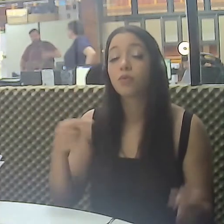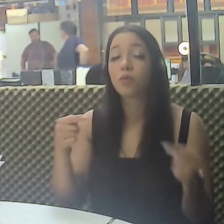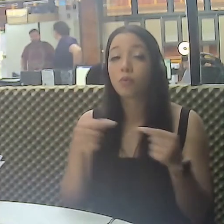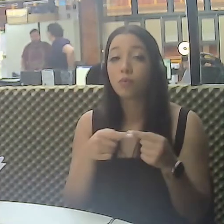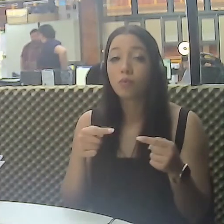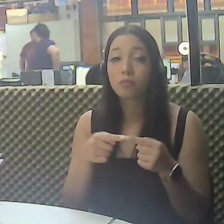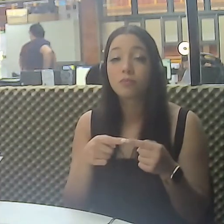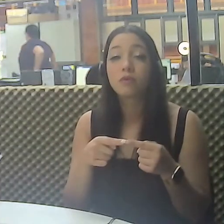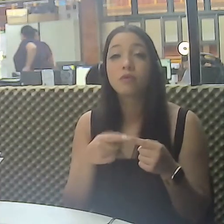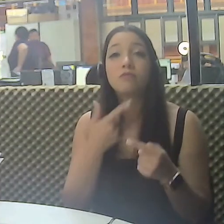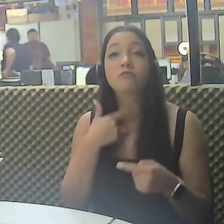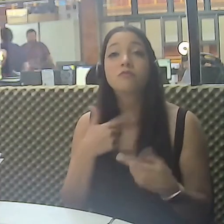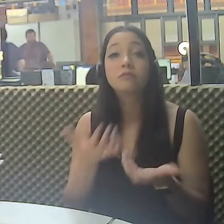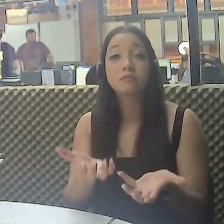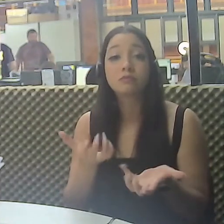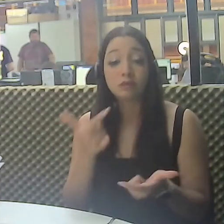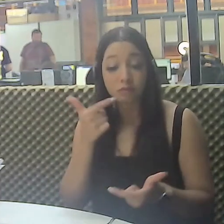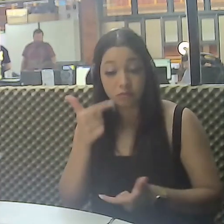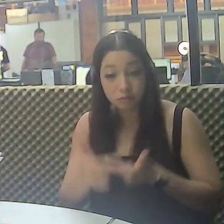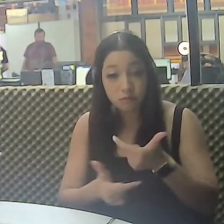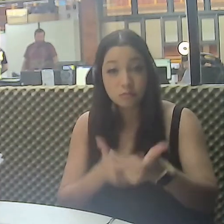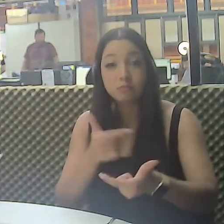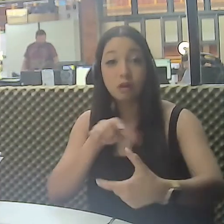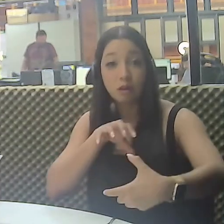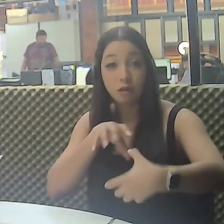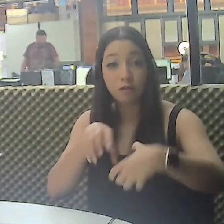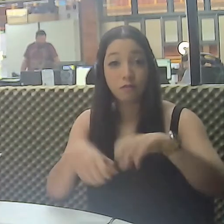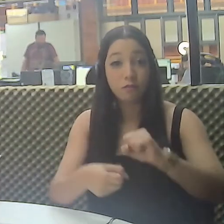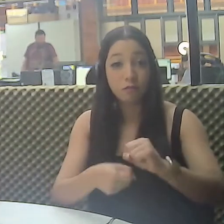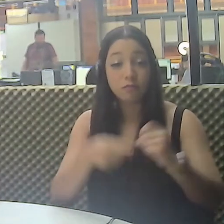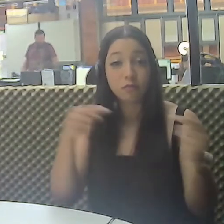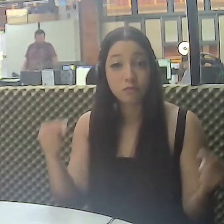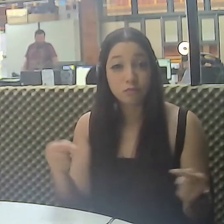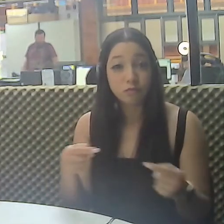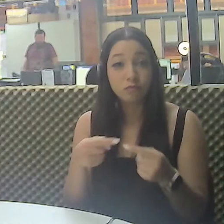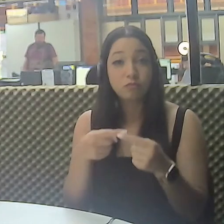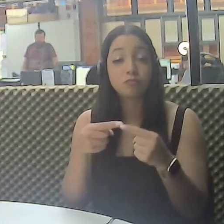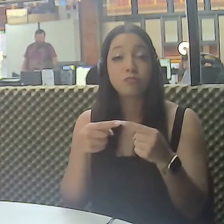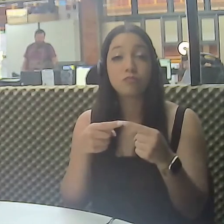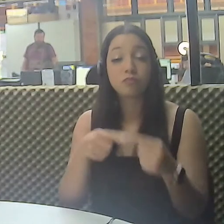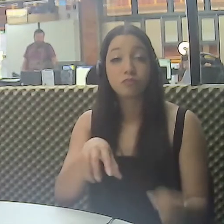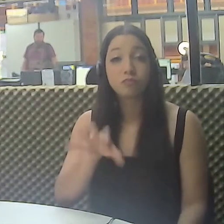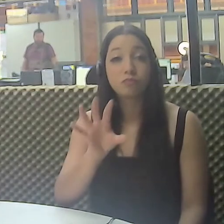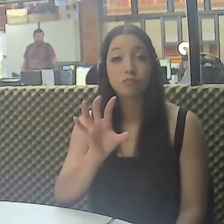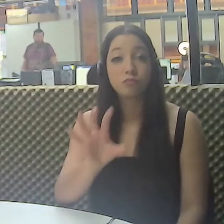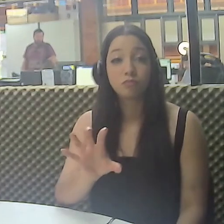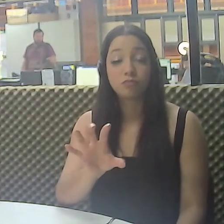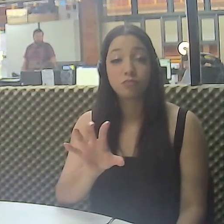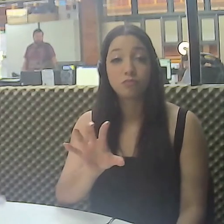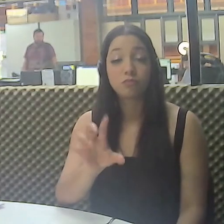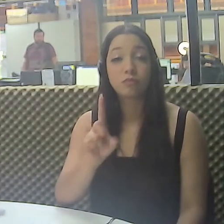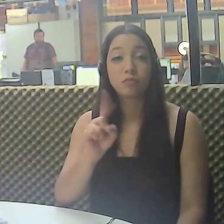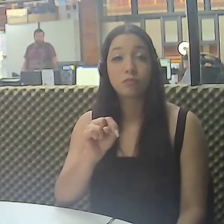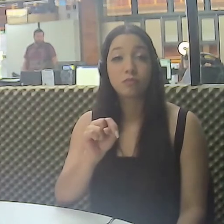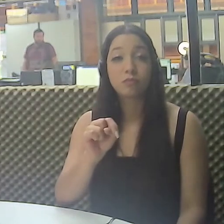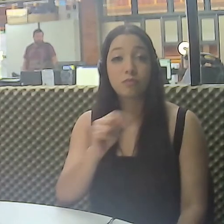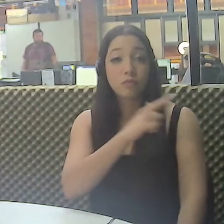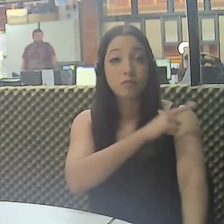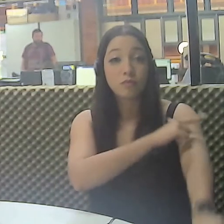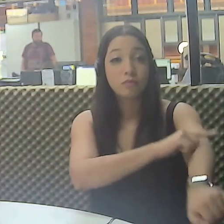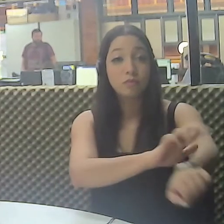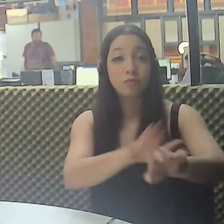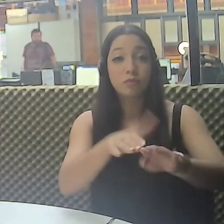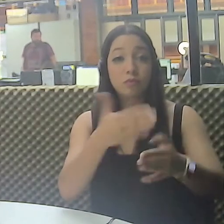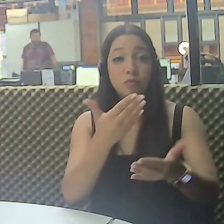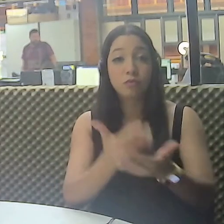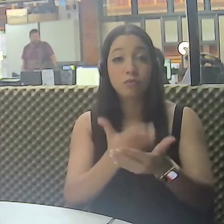estão dispostos, né, e que têm formações específicas para as áreas destinadas à educação,